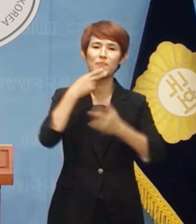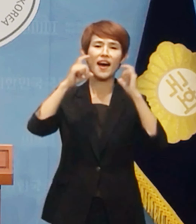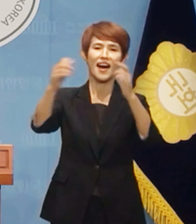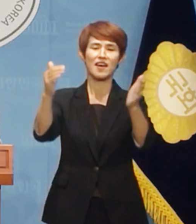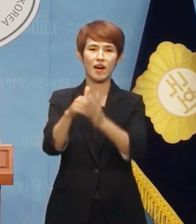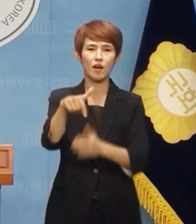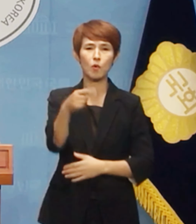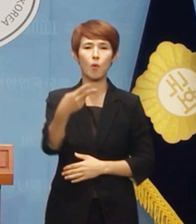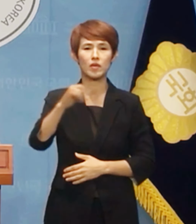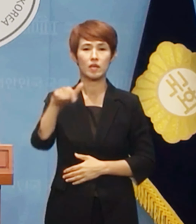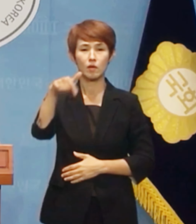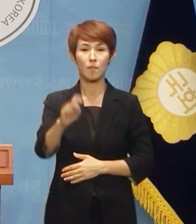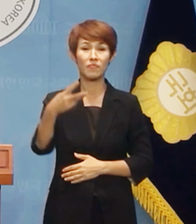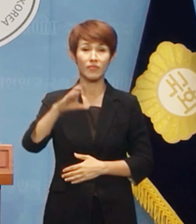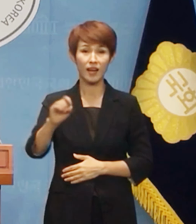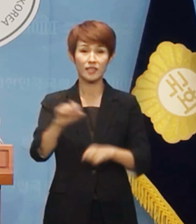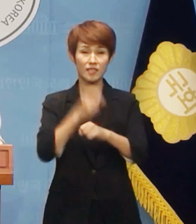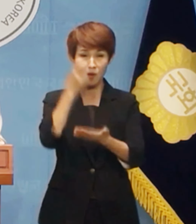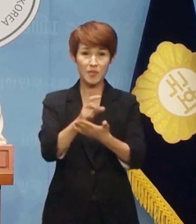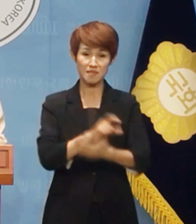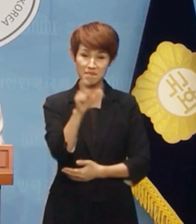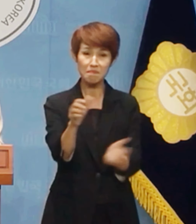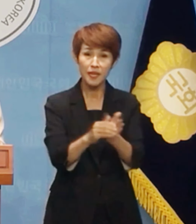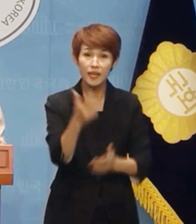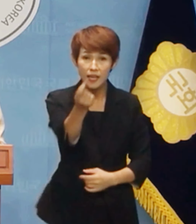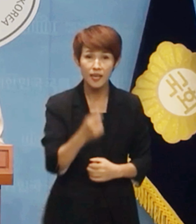꼬리곰탕 특검이라는 별명을 얻었었죠